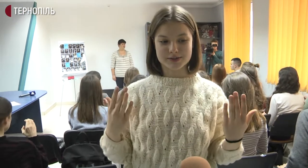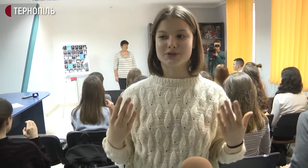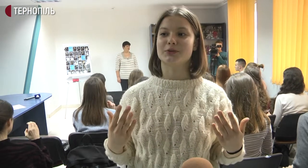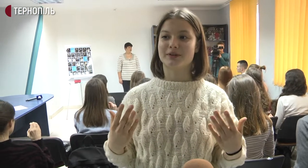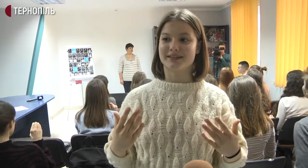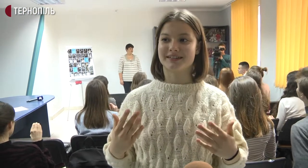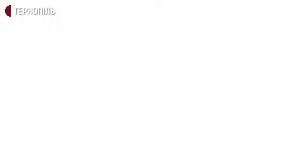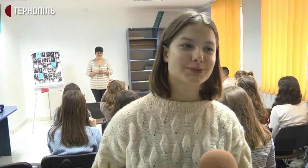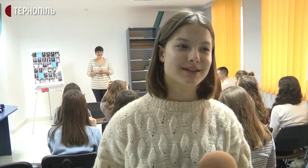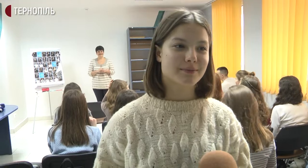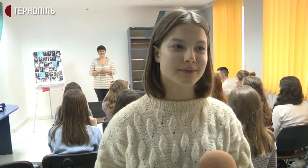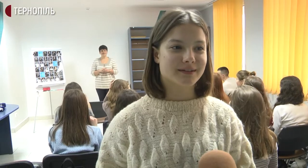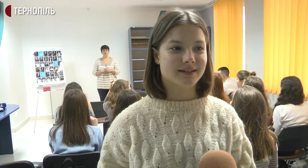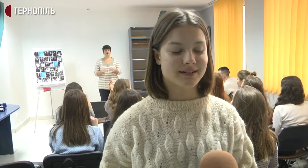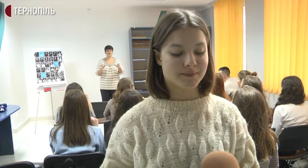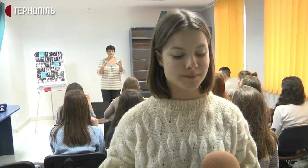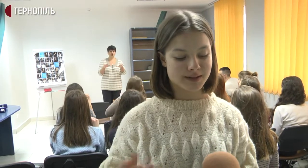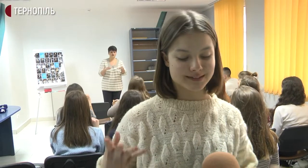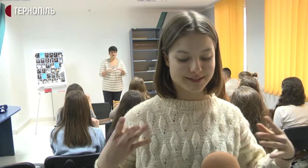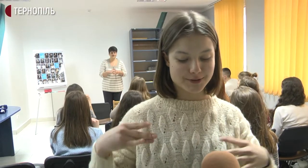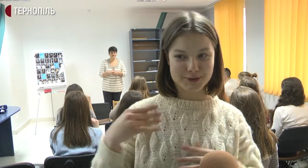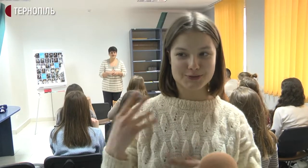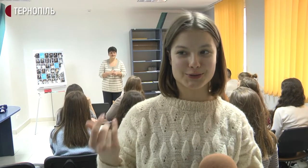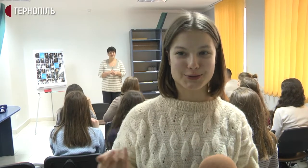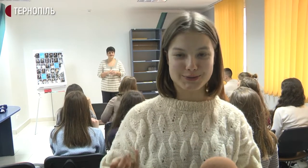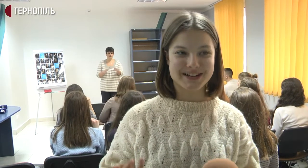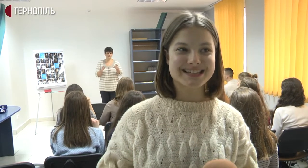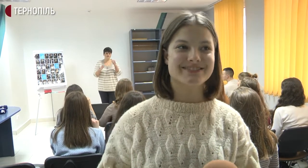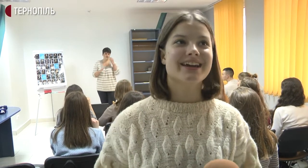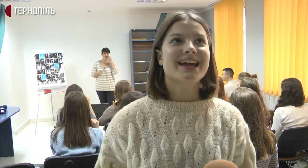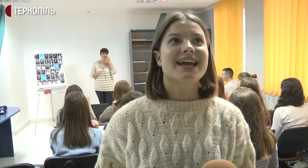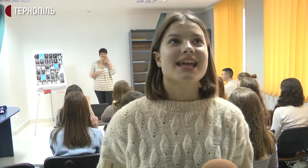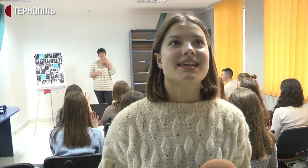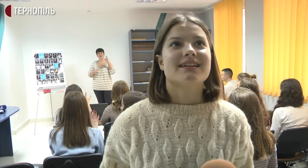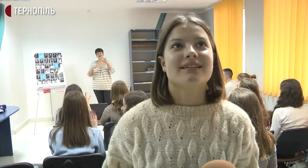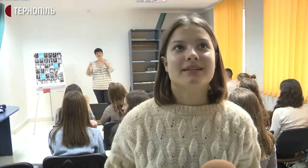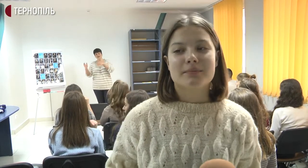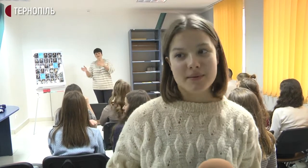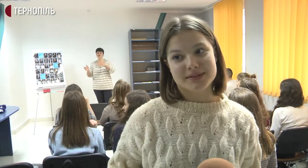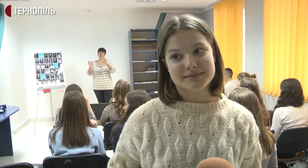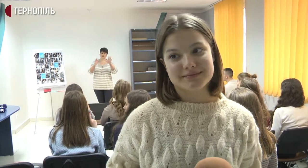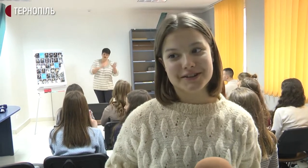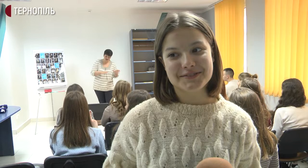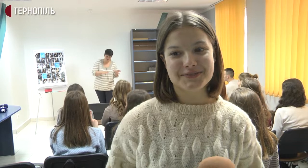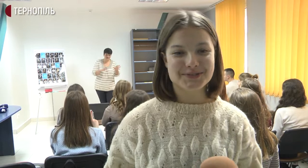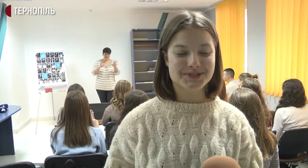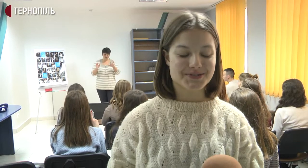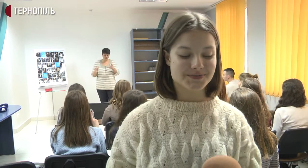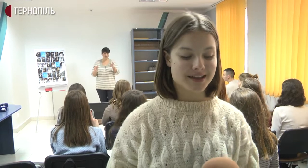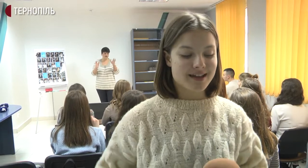означає «добрий день». Тут треба мати хорошу моторику пальців і пам'ять, тому що це